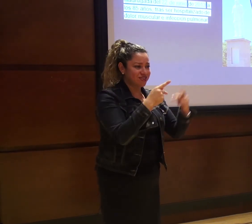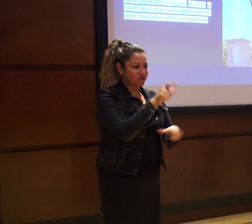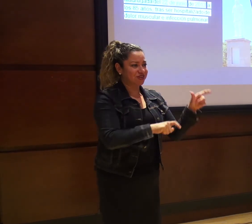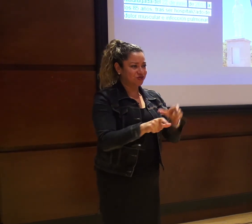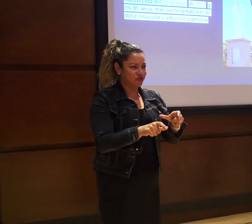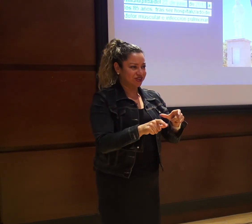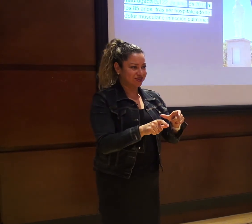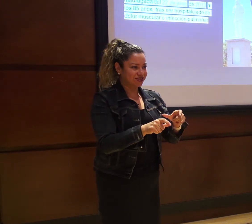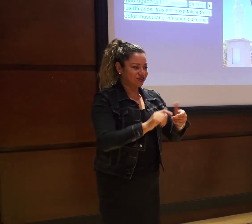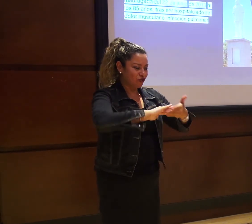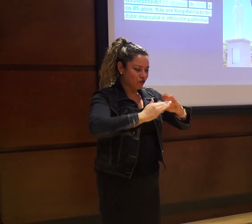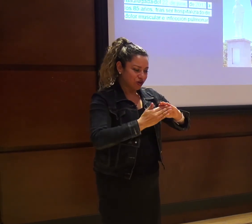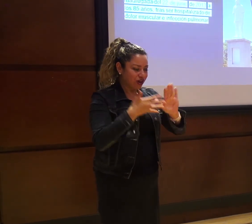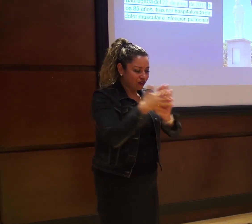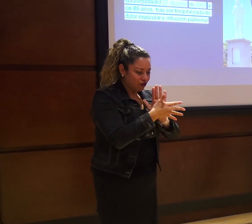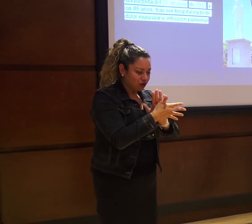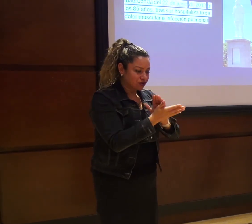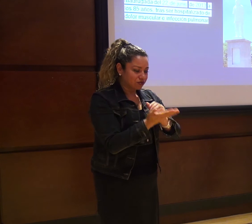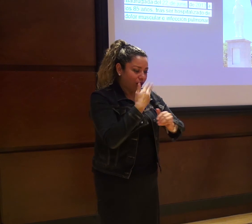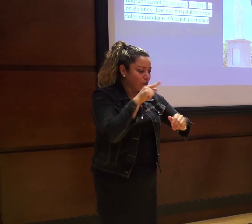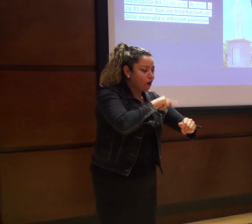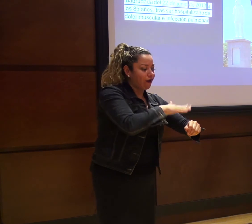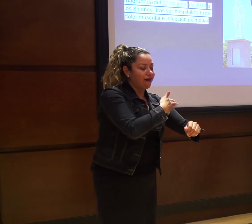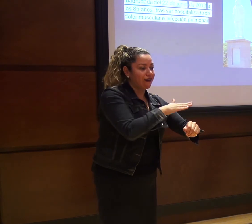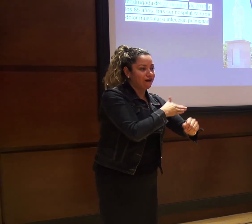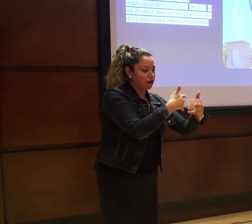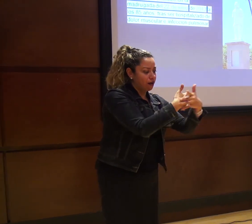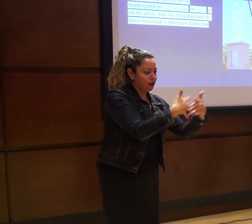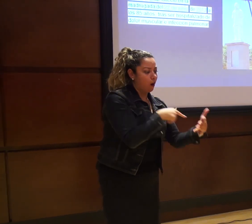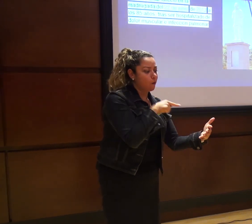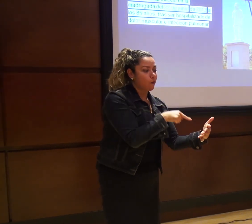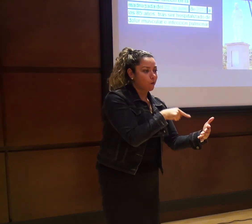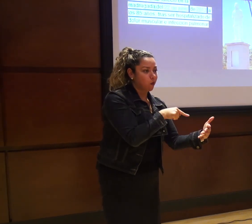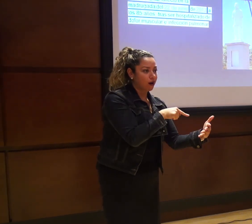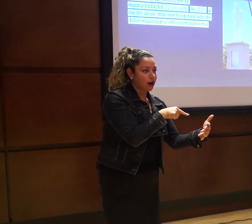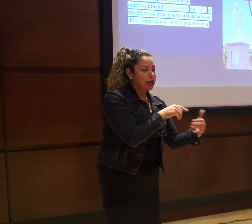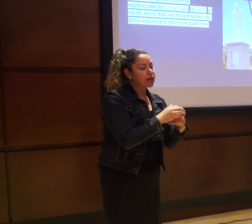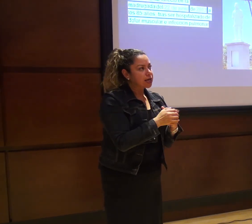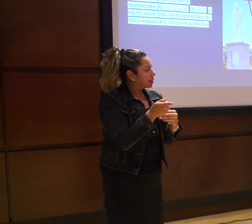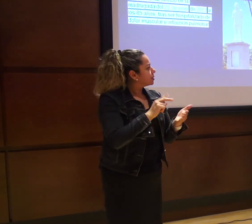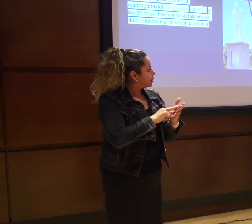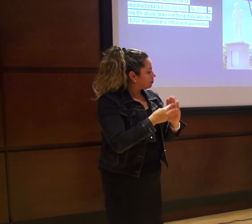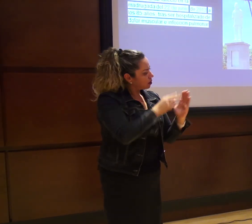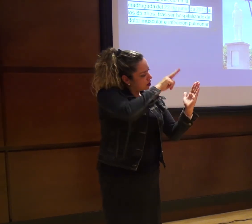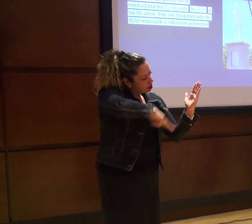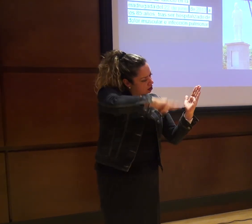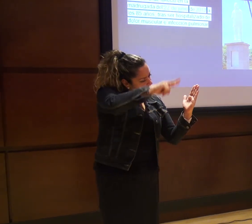comunidad. Entonces, de alguna manera, poder leer y comprender la letra de esas canciones